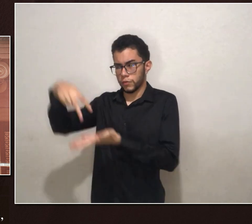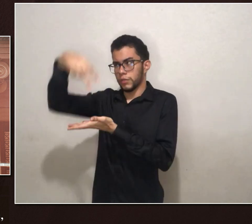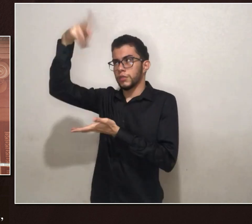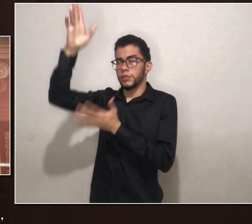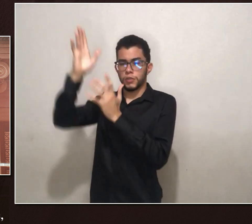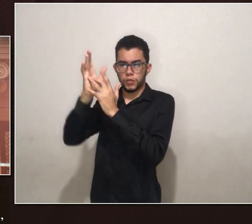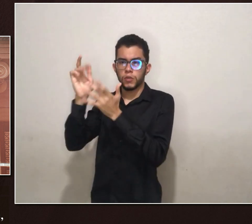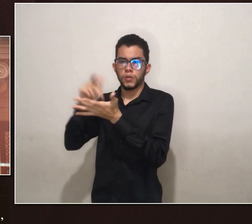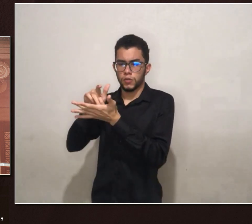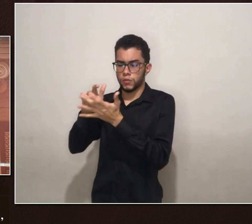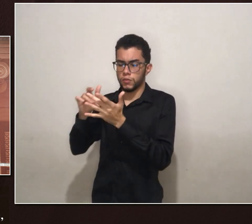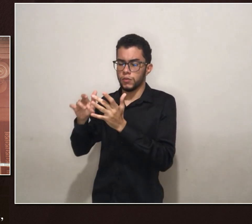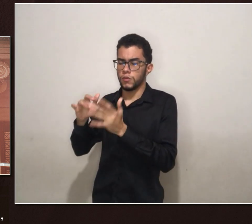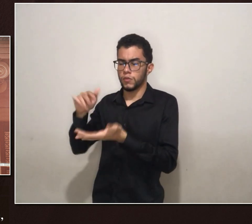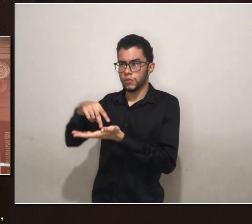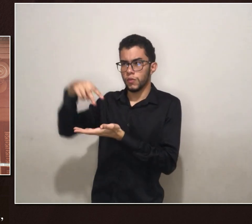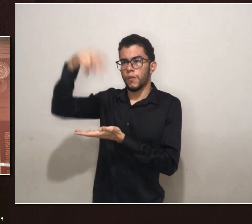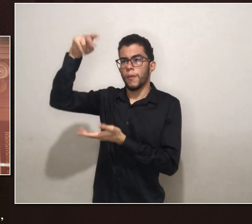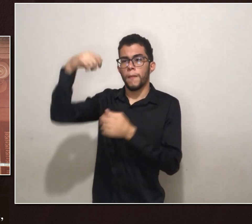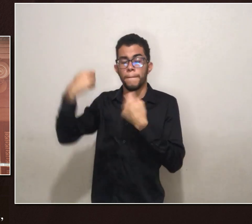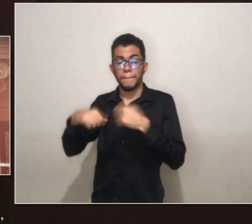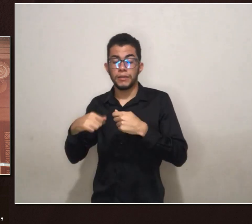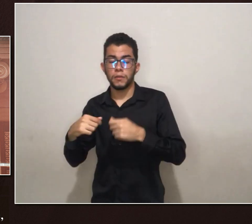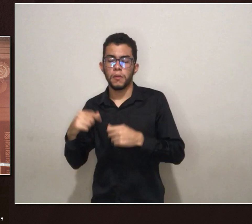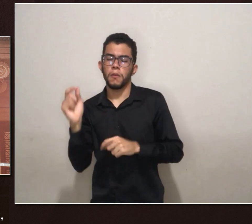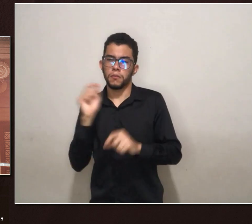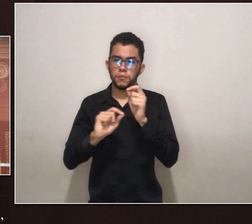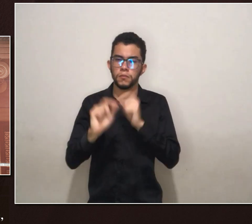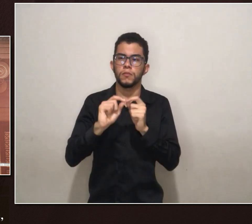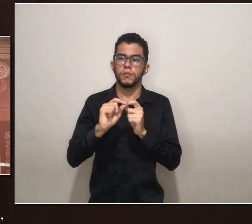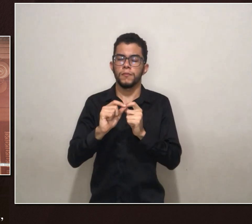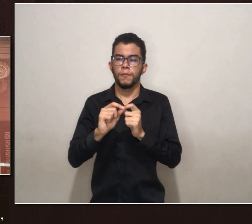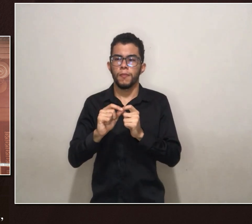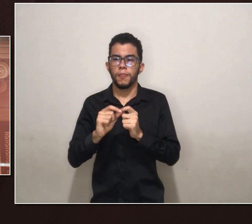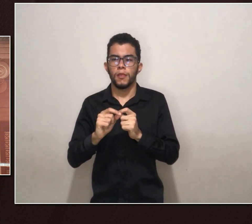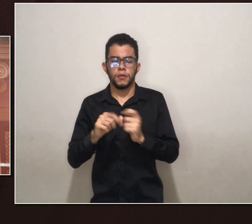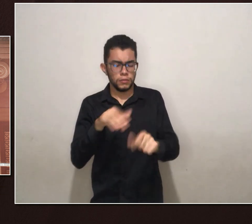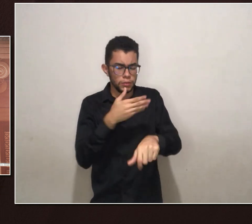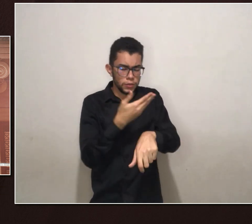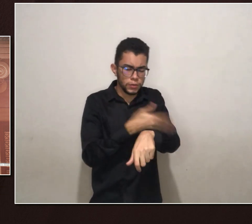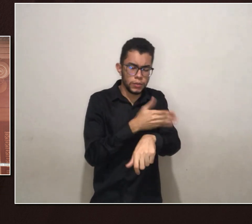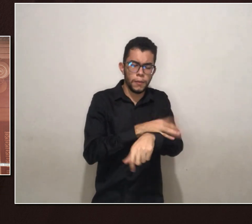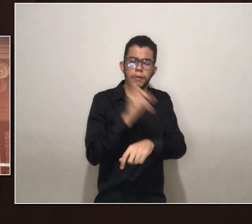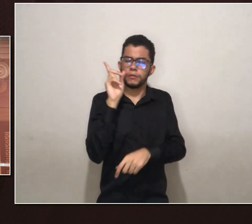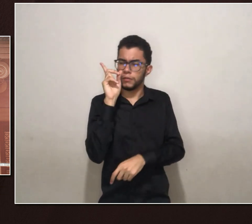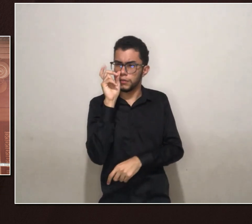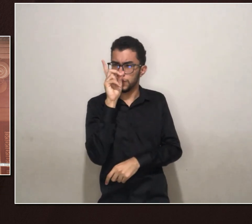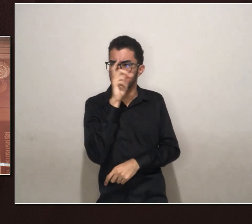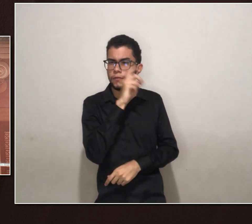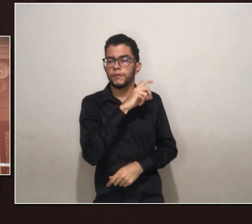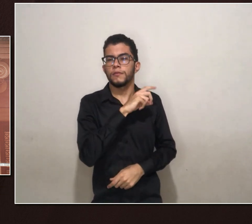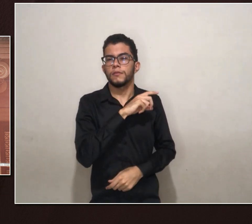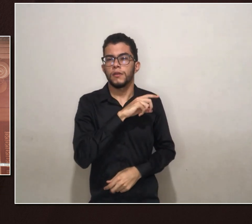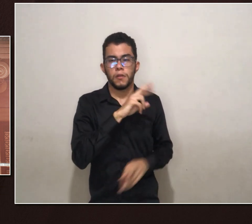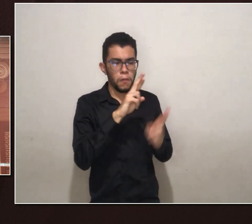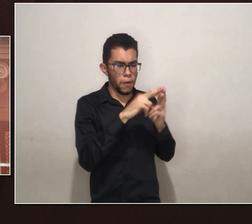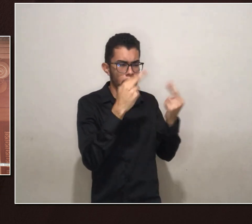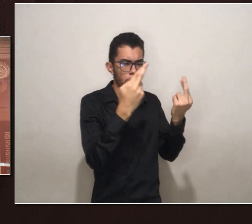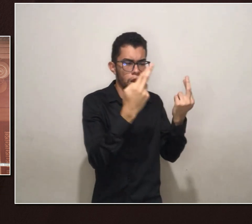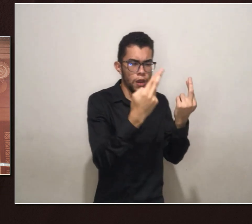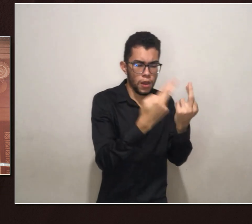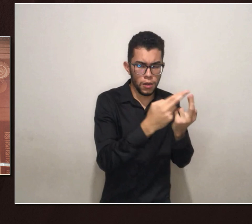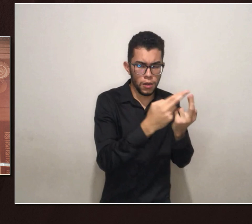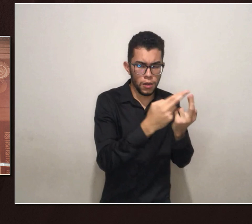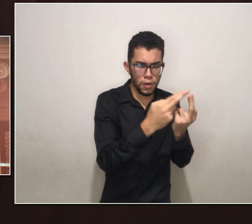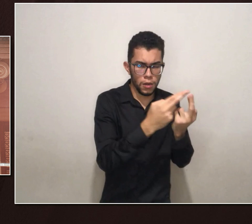muita tribulação, sabe? Porque é uma luta de reinos. Irmãos, às vezes tribulação não vem de fora, pode vir de